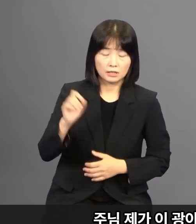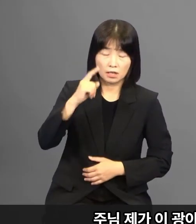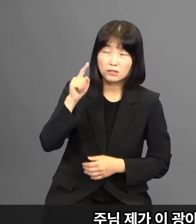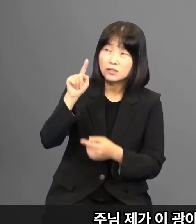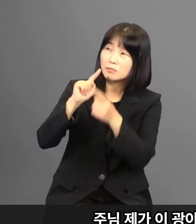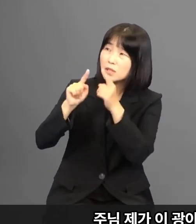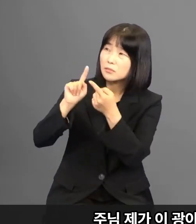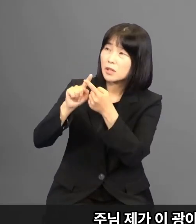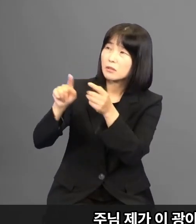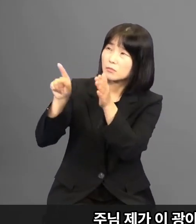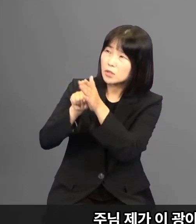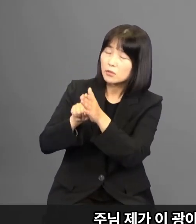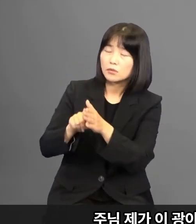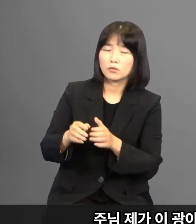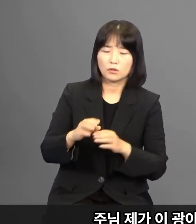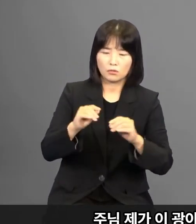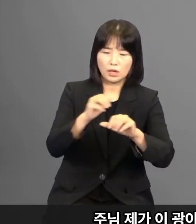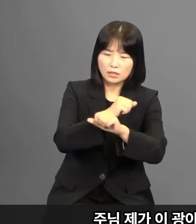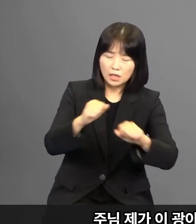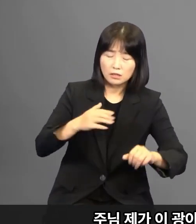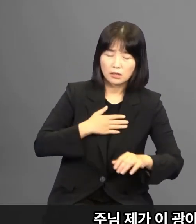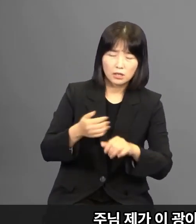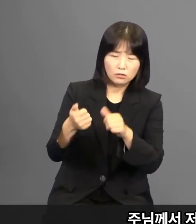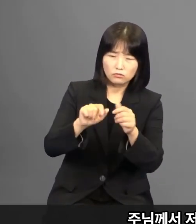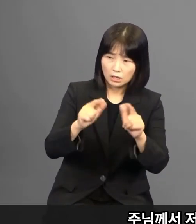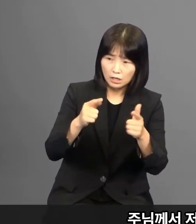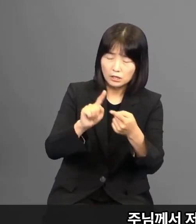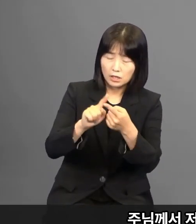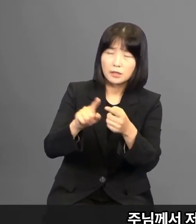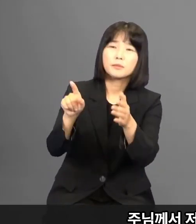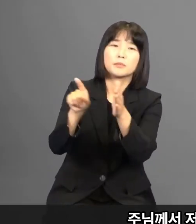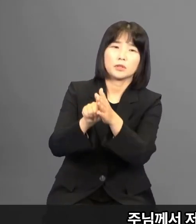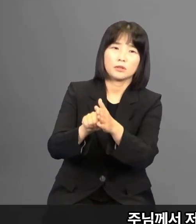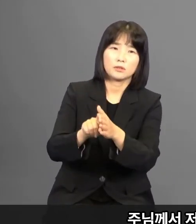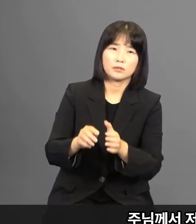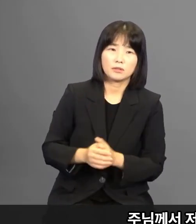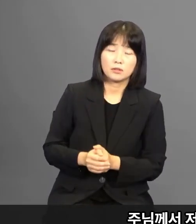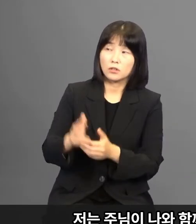주님, 제가 이 광야에서 죽지 않을 것을 믿습니다. 주님께서 저에게